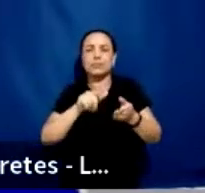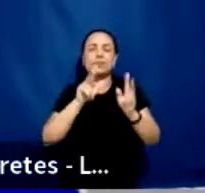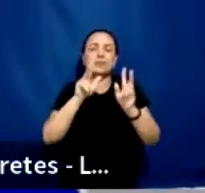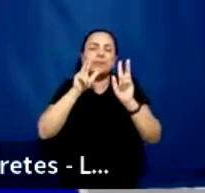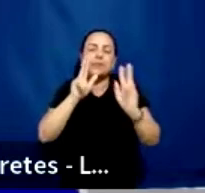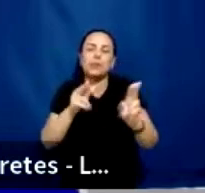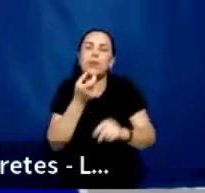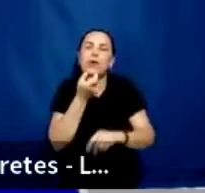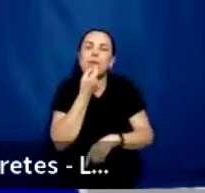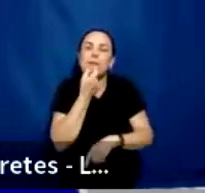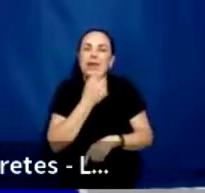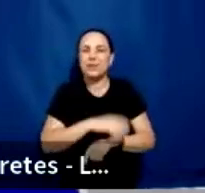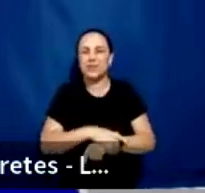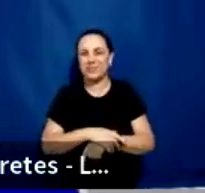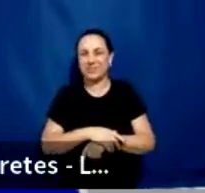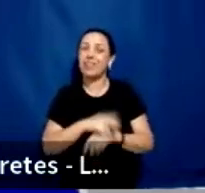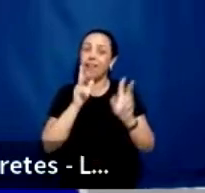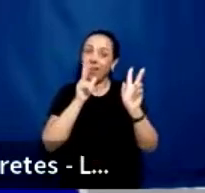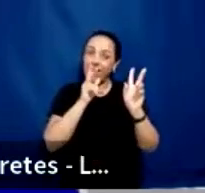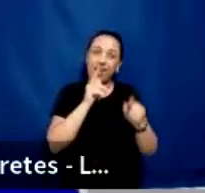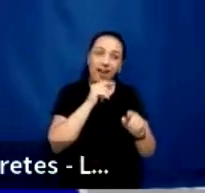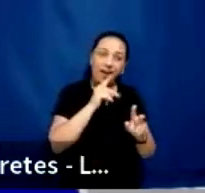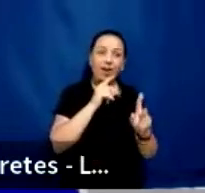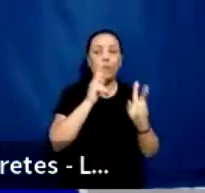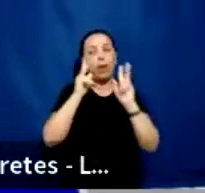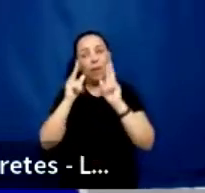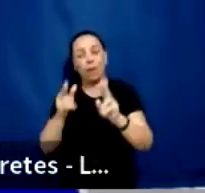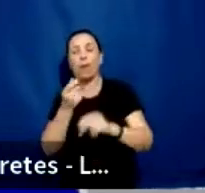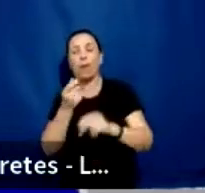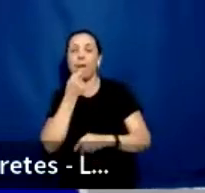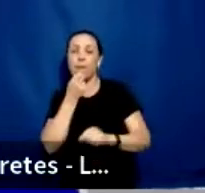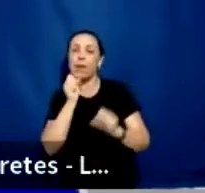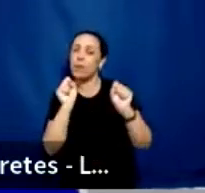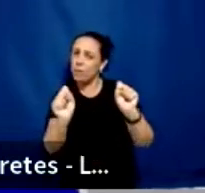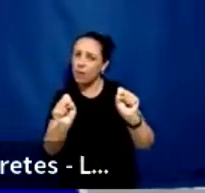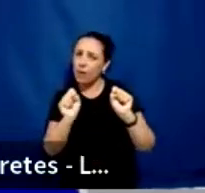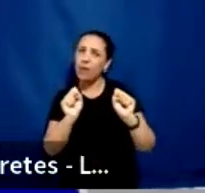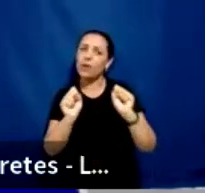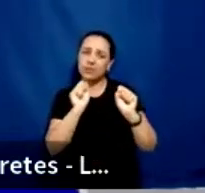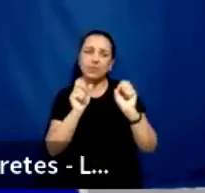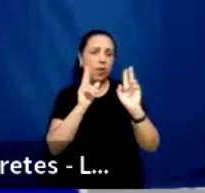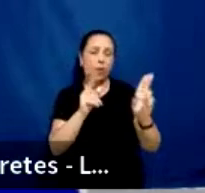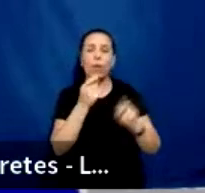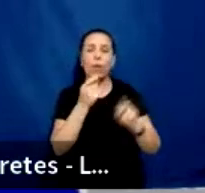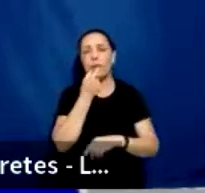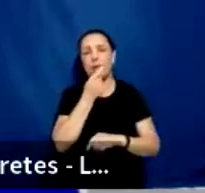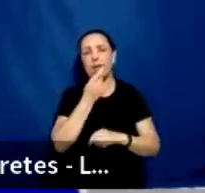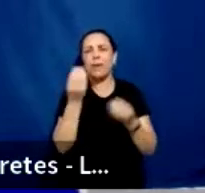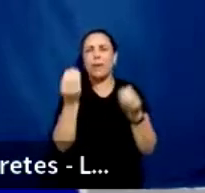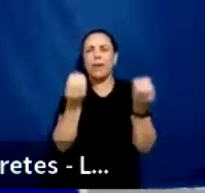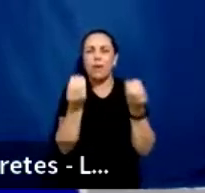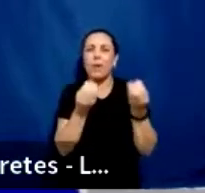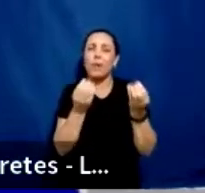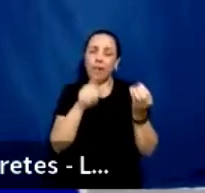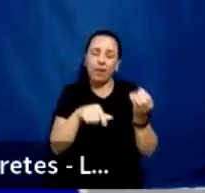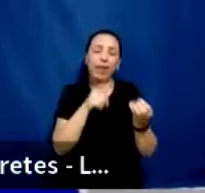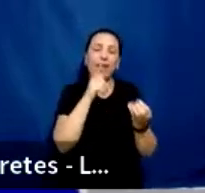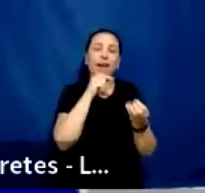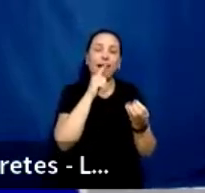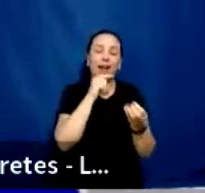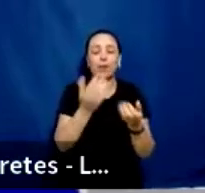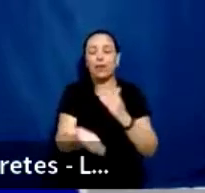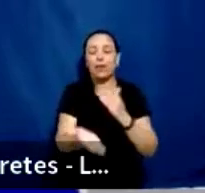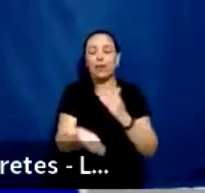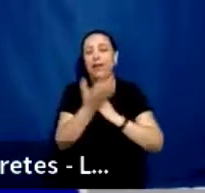e prestar atenção na qualidade da nossa água. E isso o nosso aparelho faz, o nosso projeto